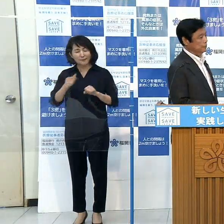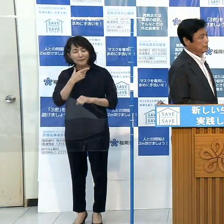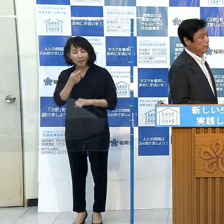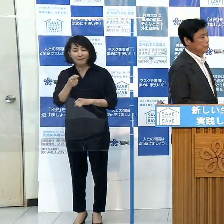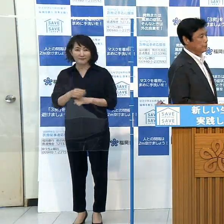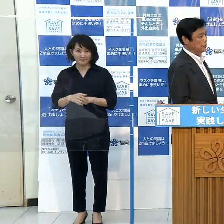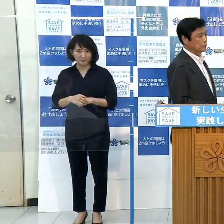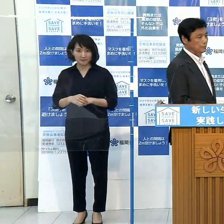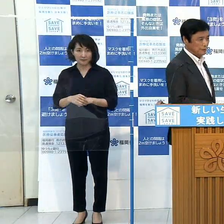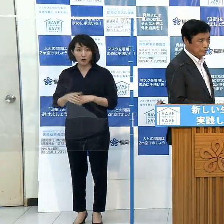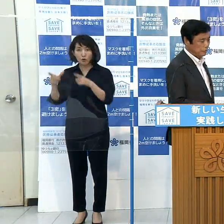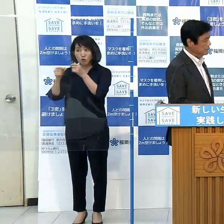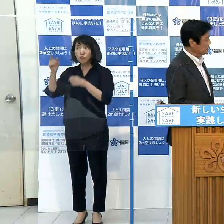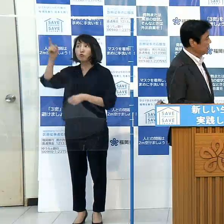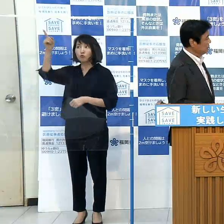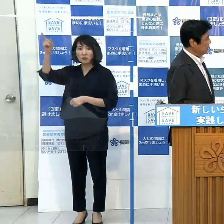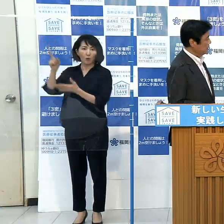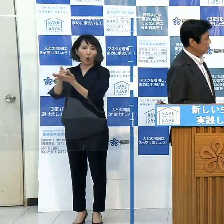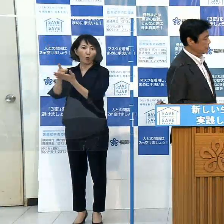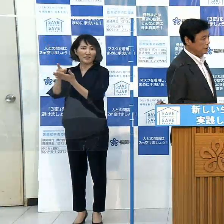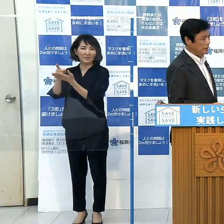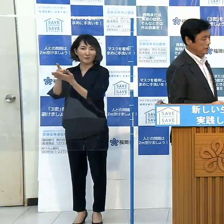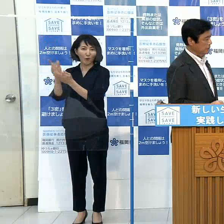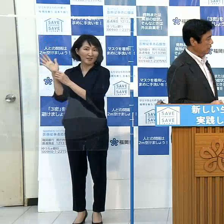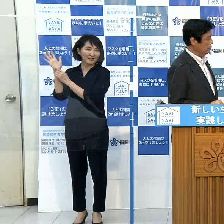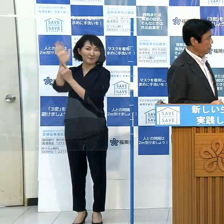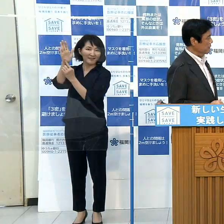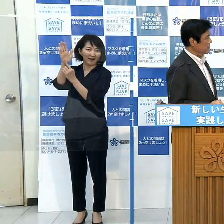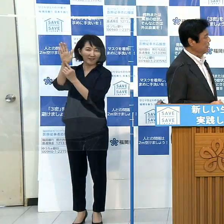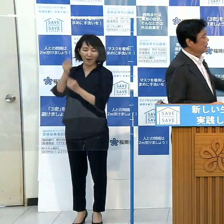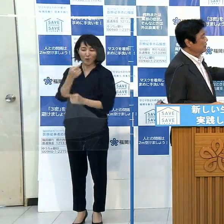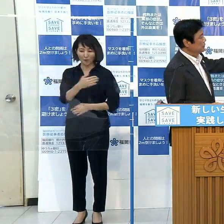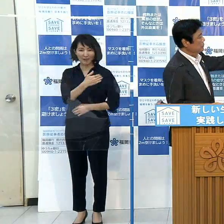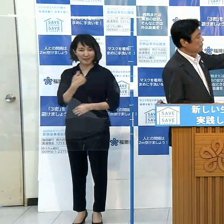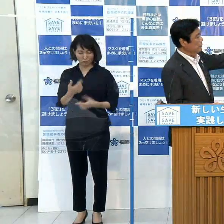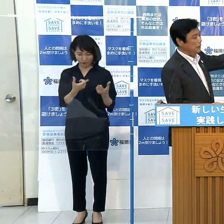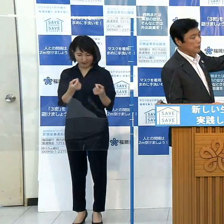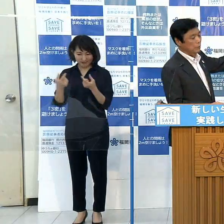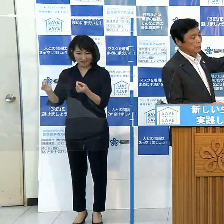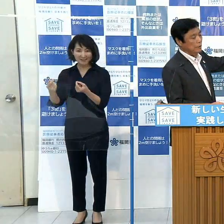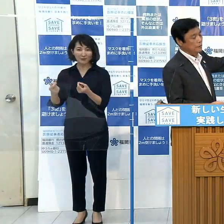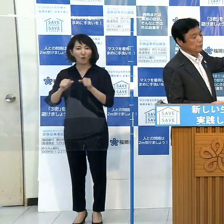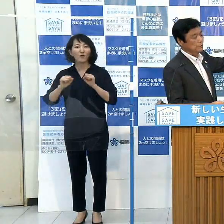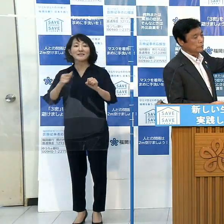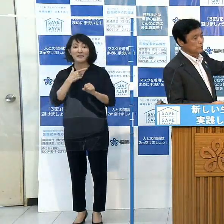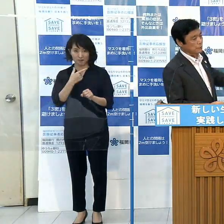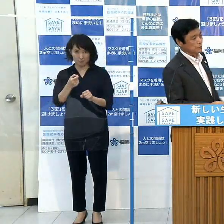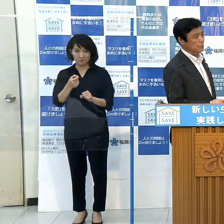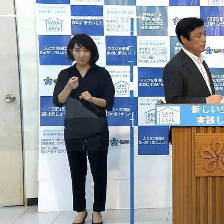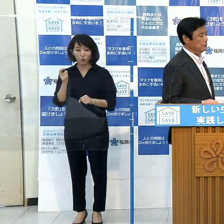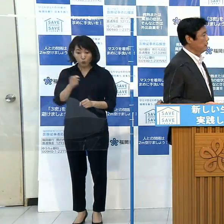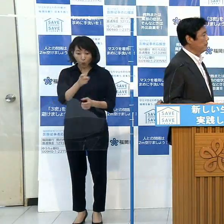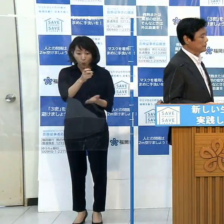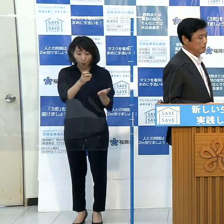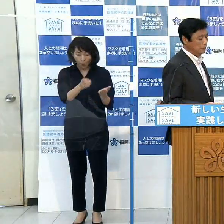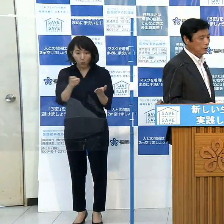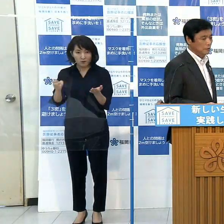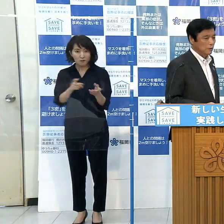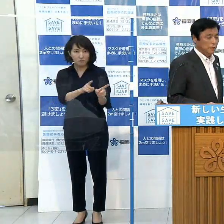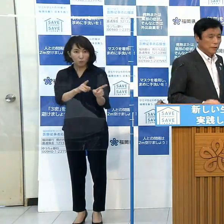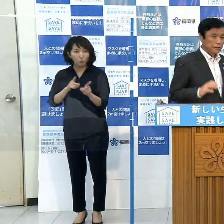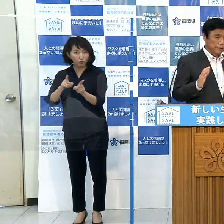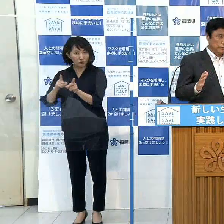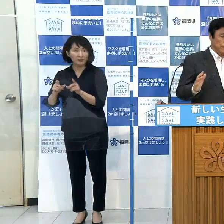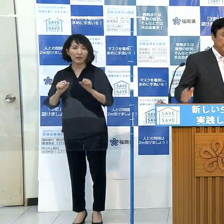方でそういう方針を示されております。我々もしっかりやっていきたいと思いますが、これらの法令に基づく措置でございますけれ